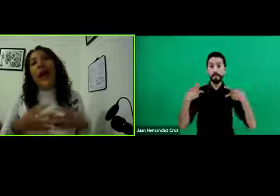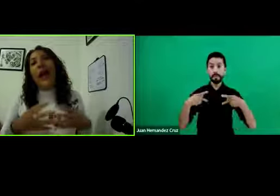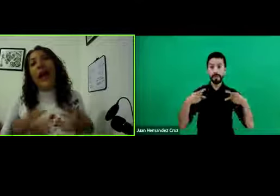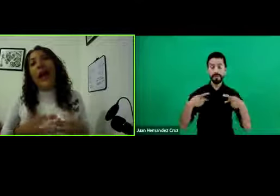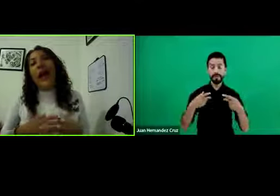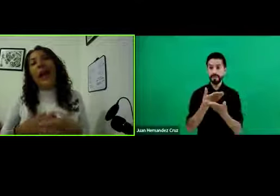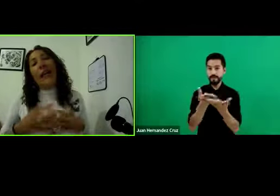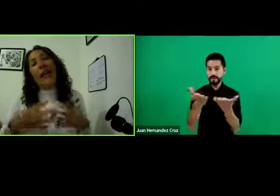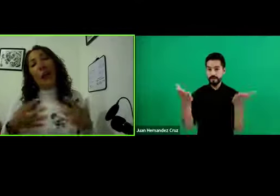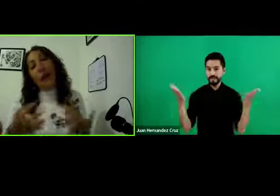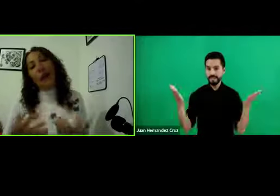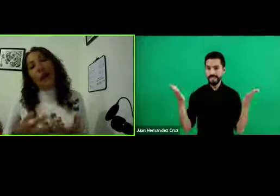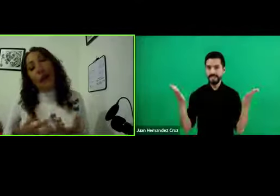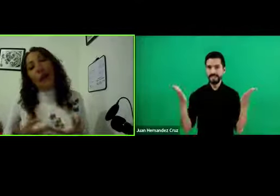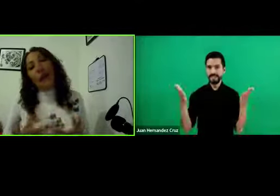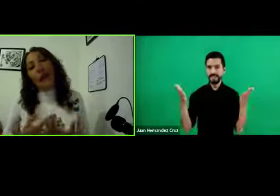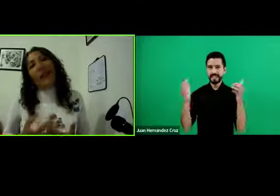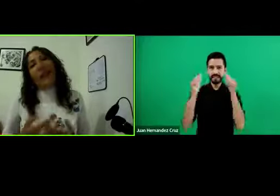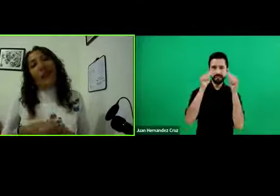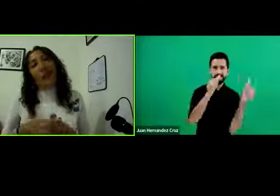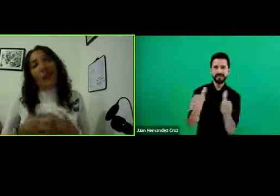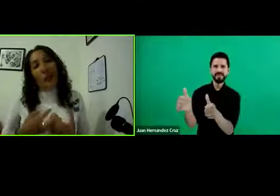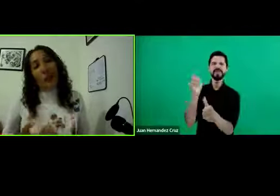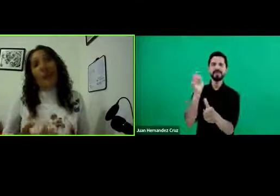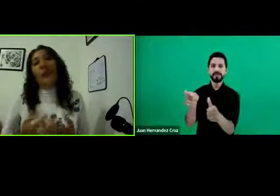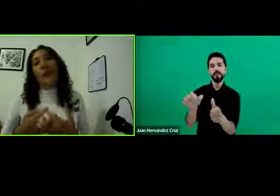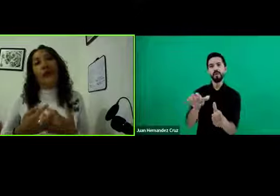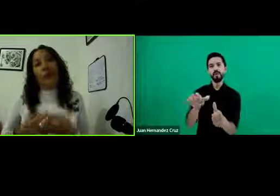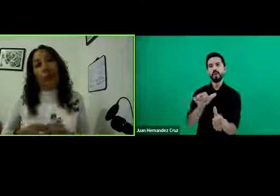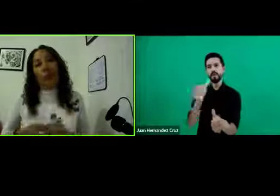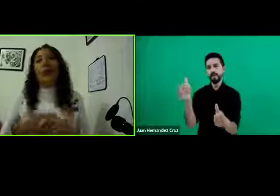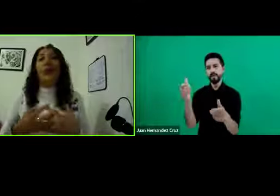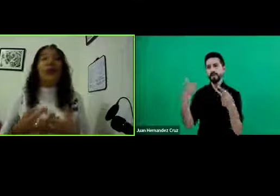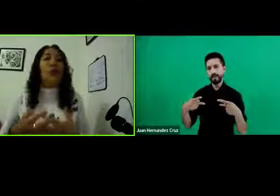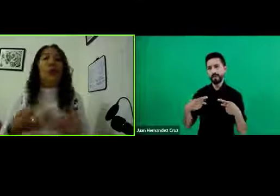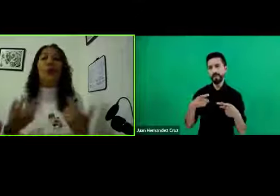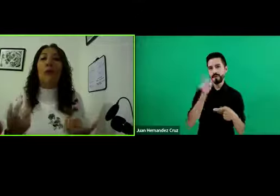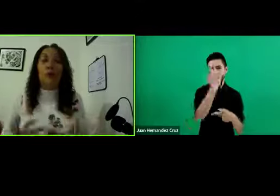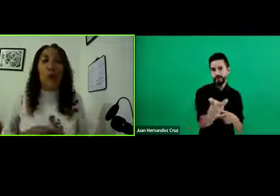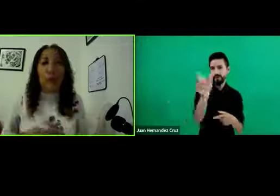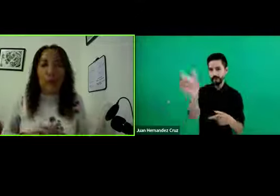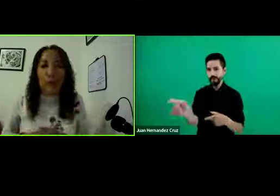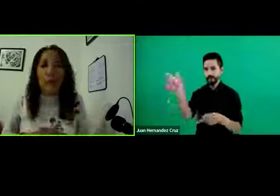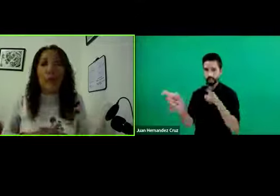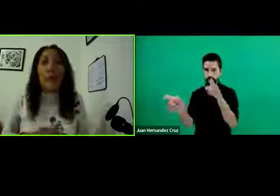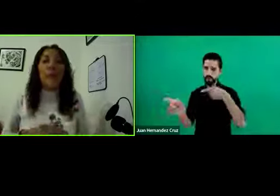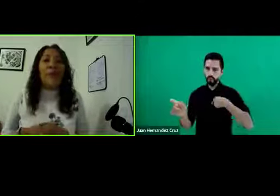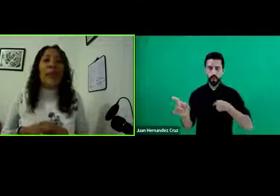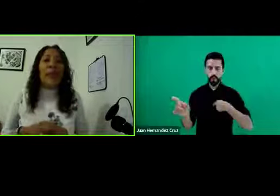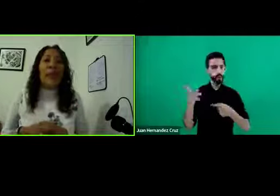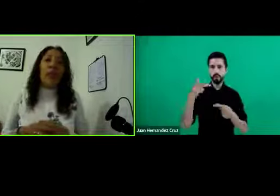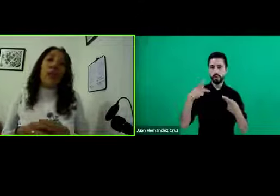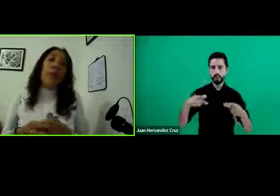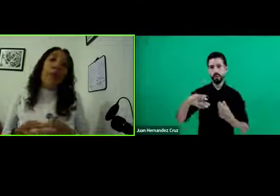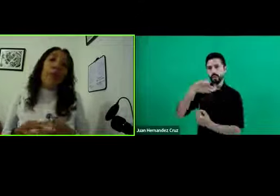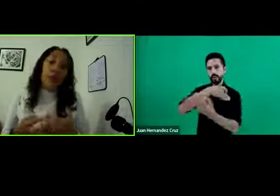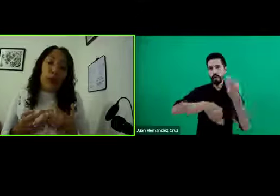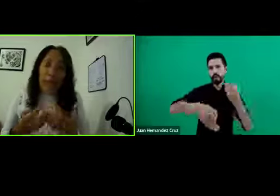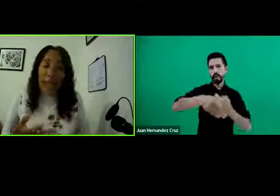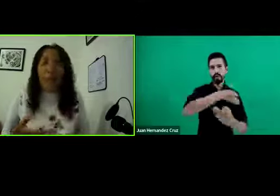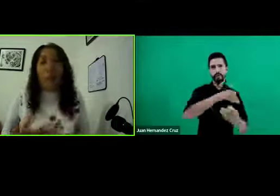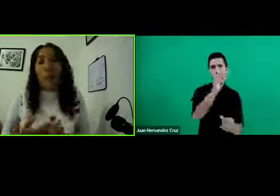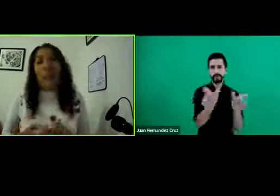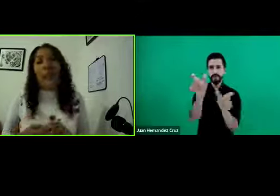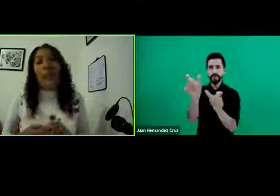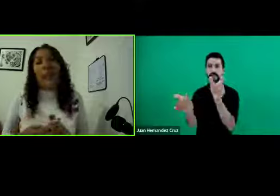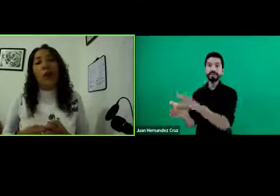consideración a otros avatars como nosotros, como tú, como yo, como todos los demás que no tienen la